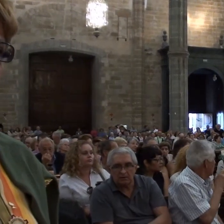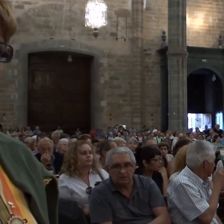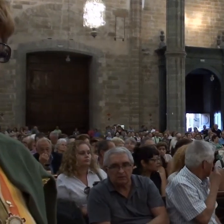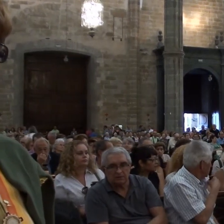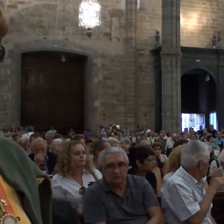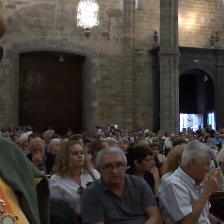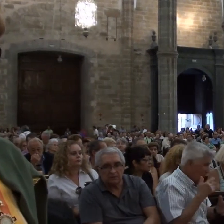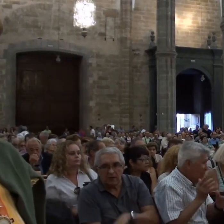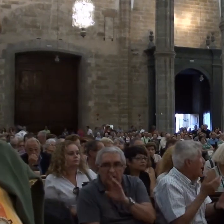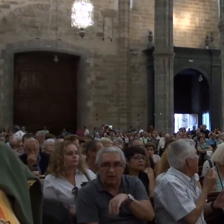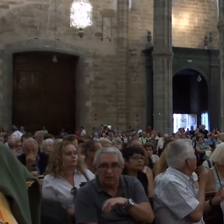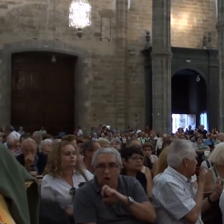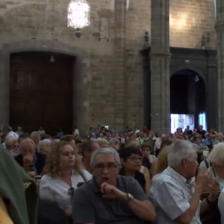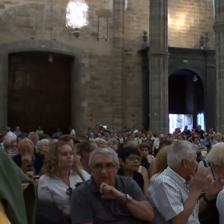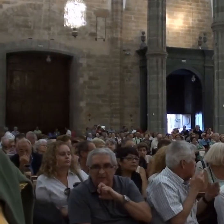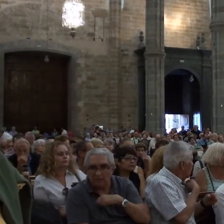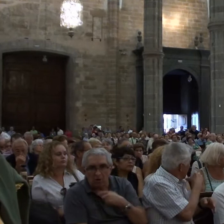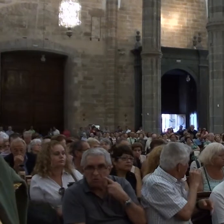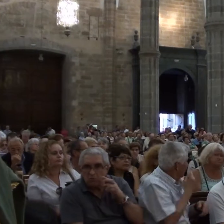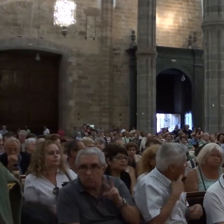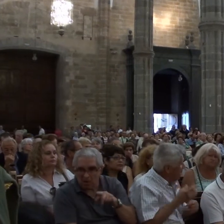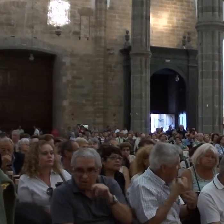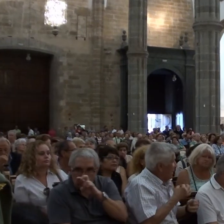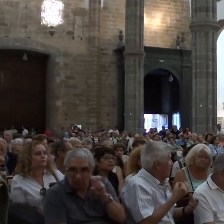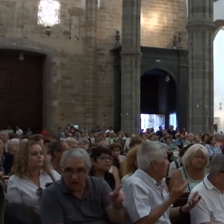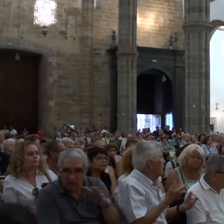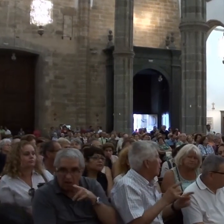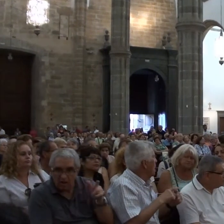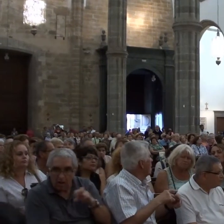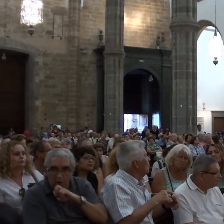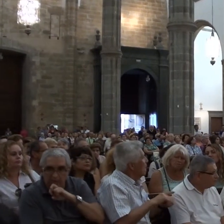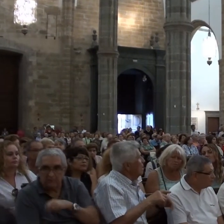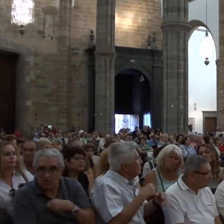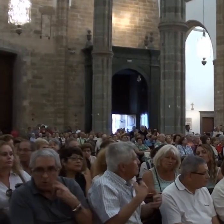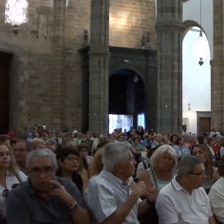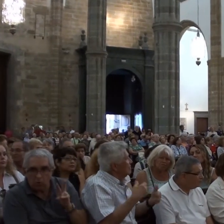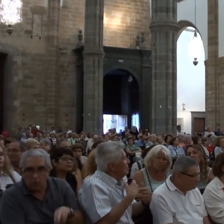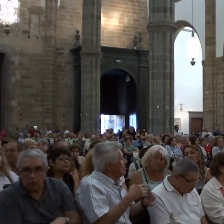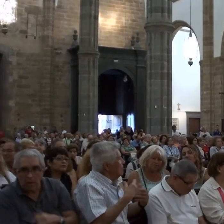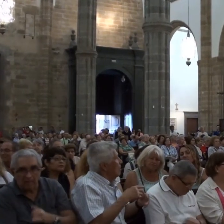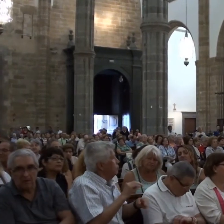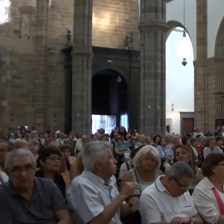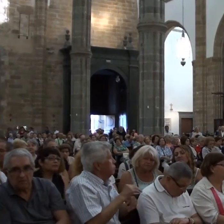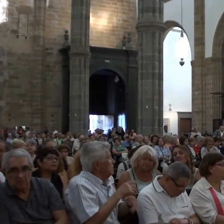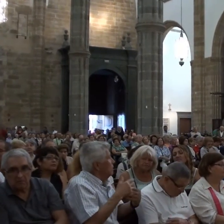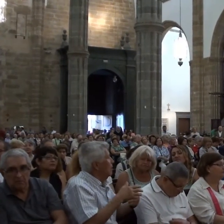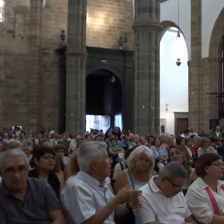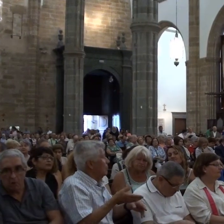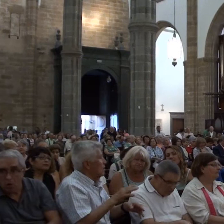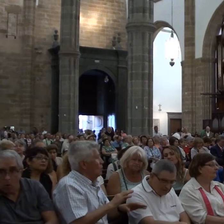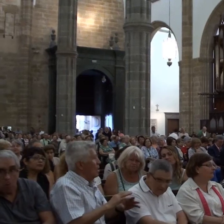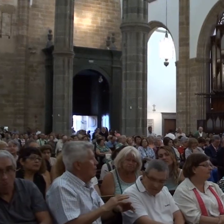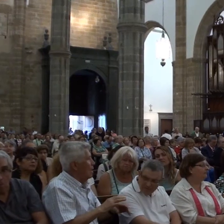y como es que la madre del señor viene a mí